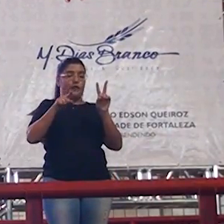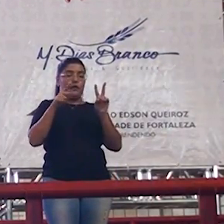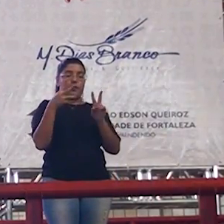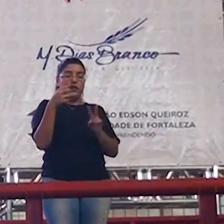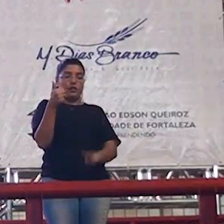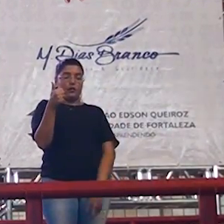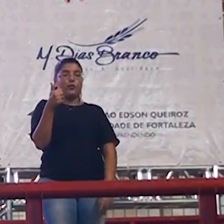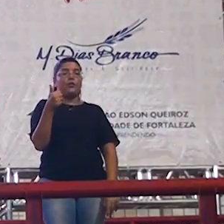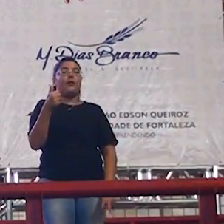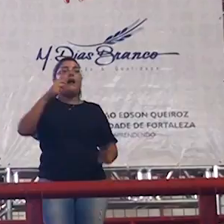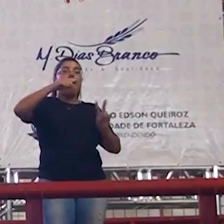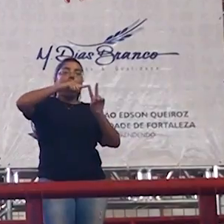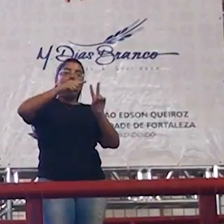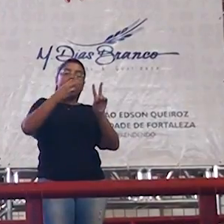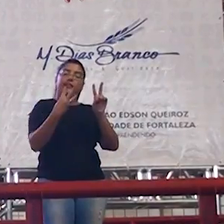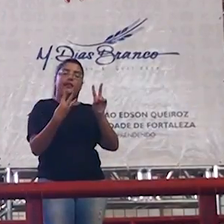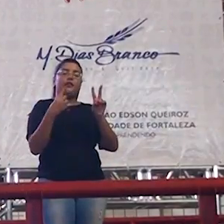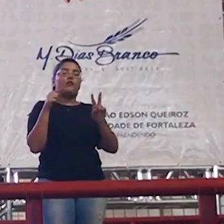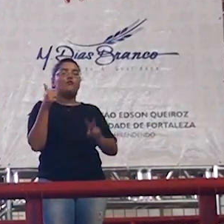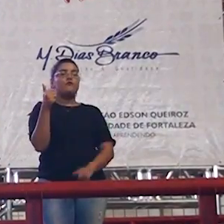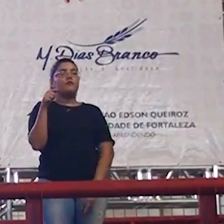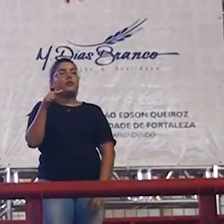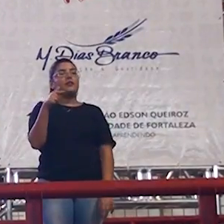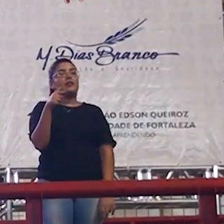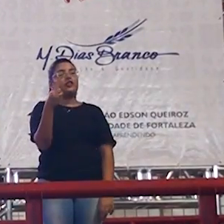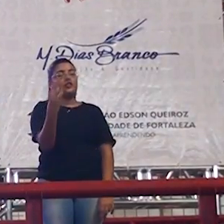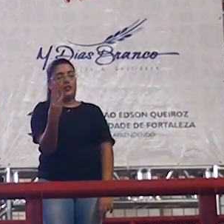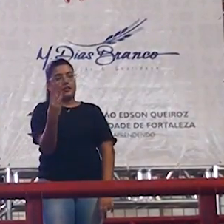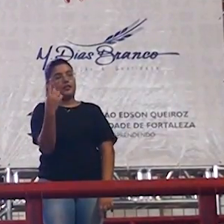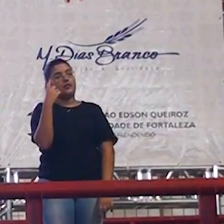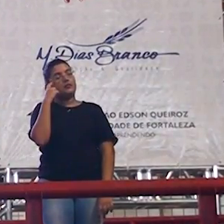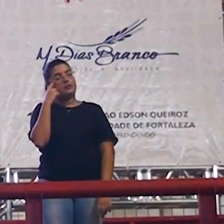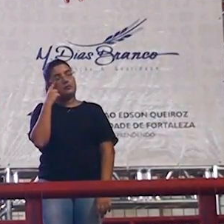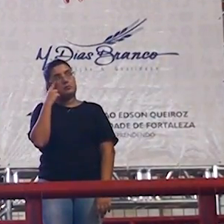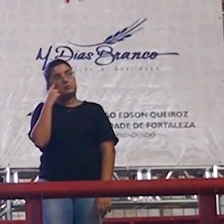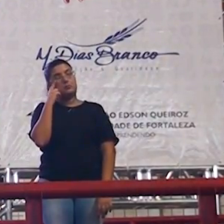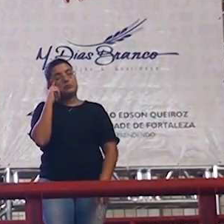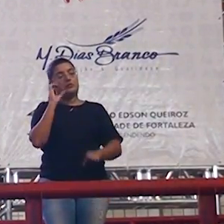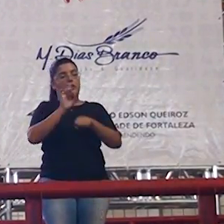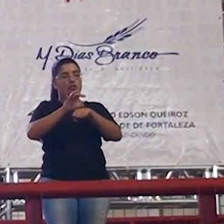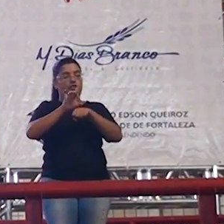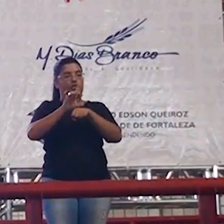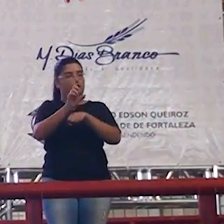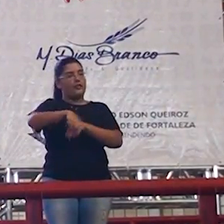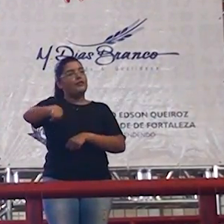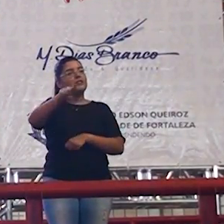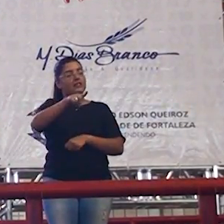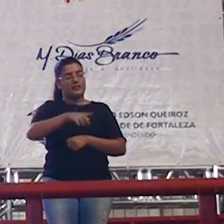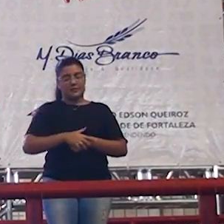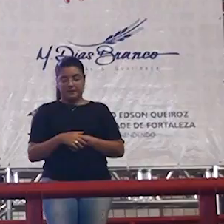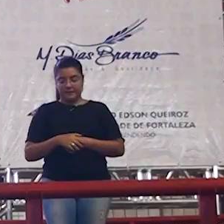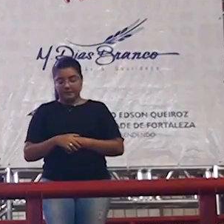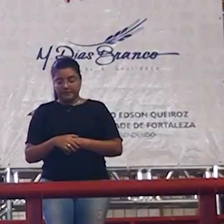1,41 e raiz de 3 é 1,73. Fica aí a dica grande para vocês, tá bom?